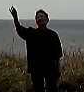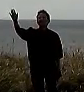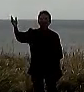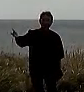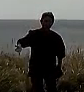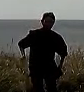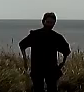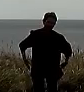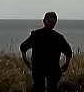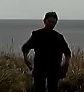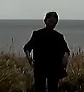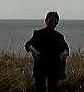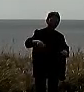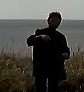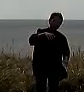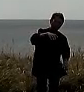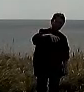ふるさとの